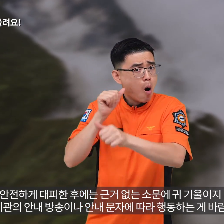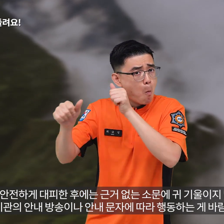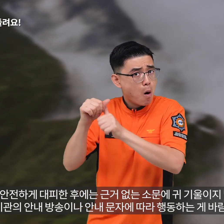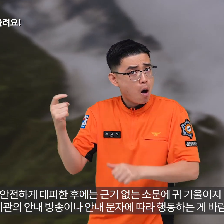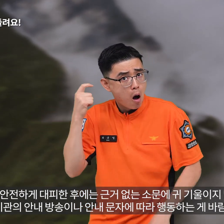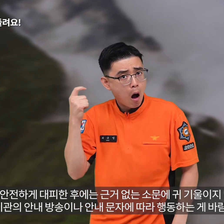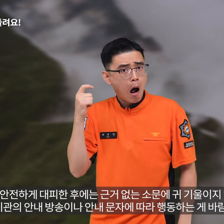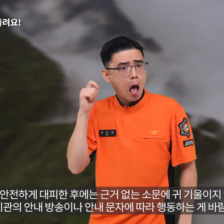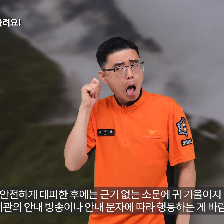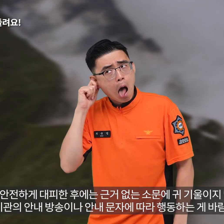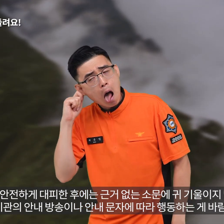말고